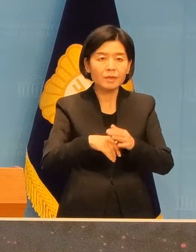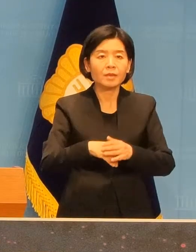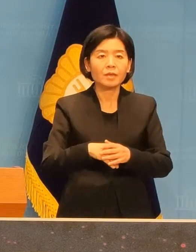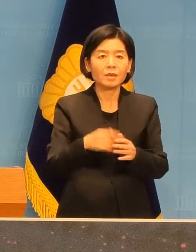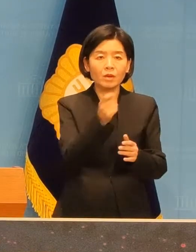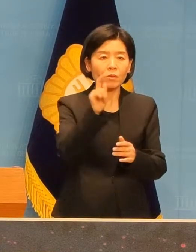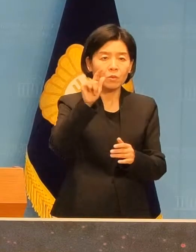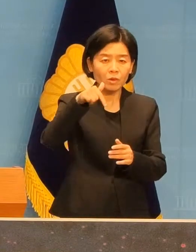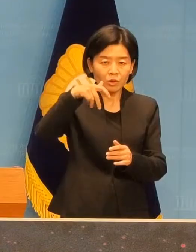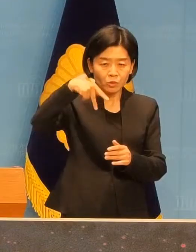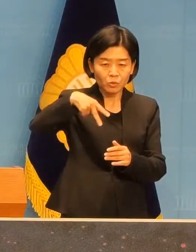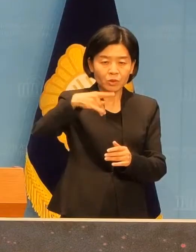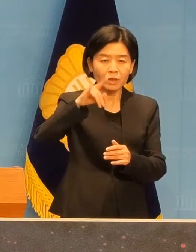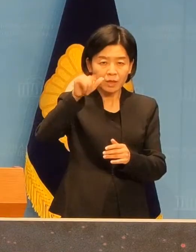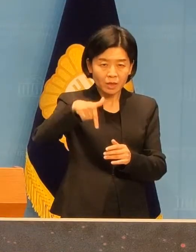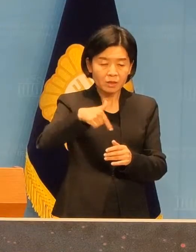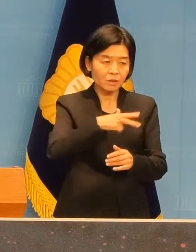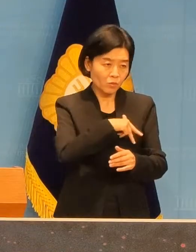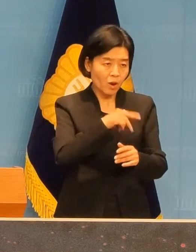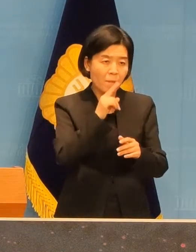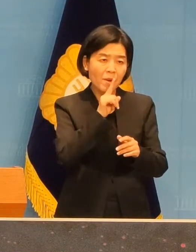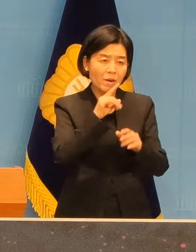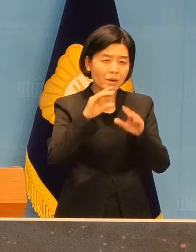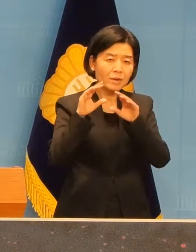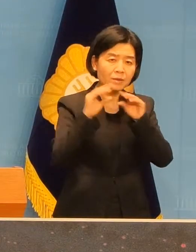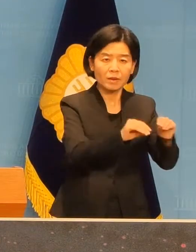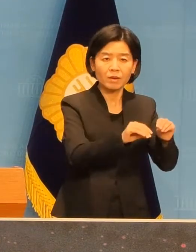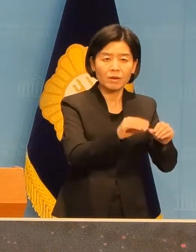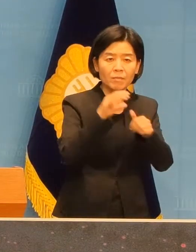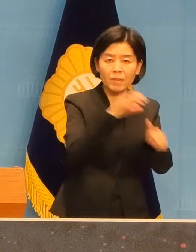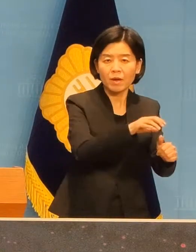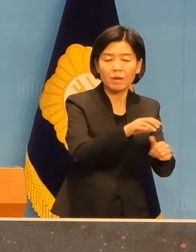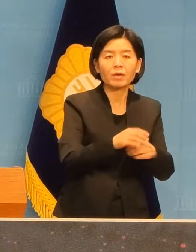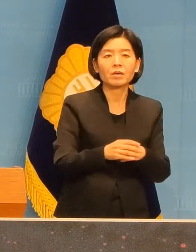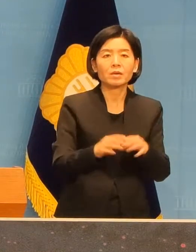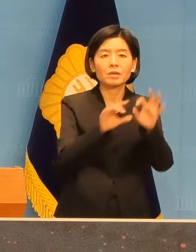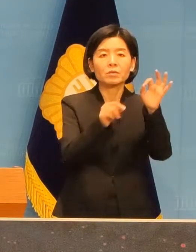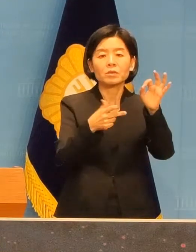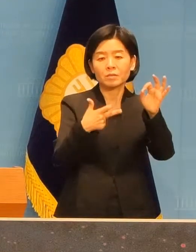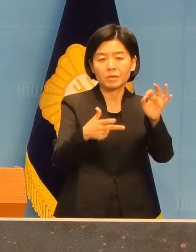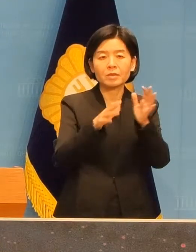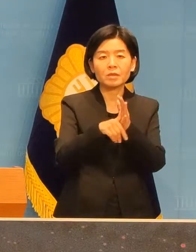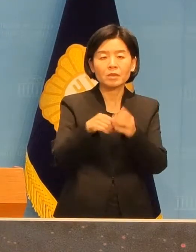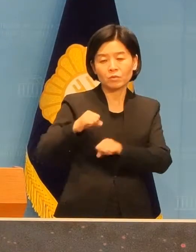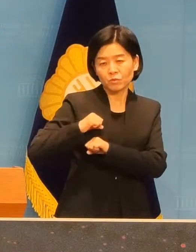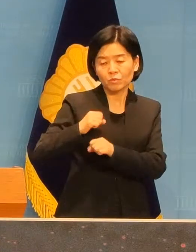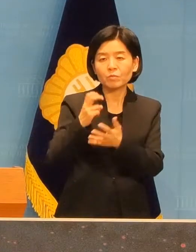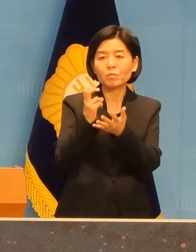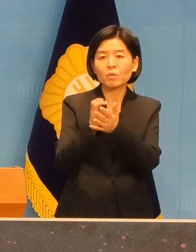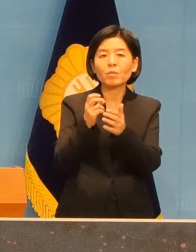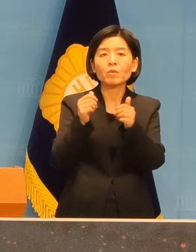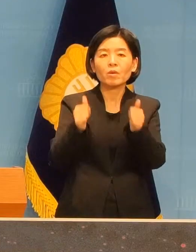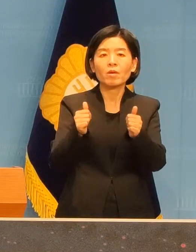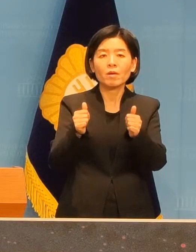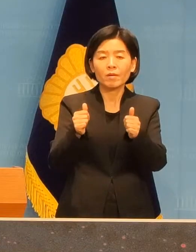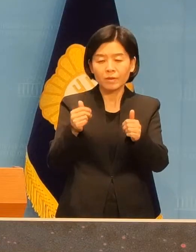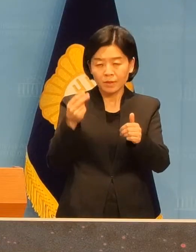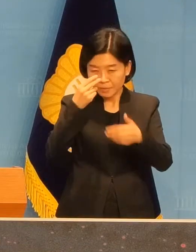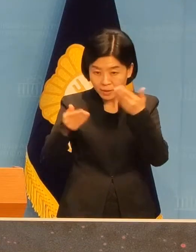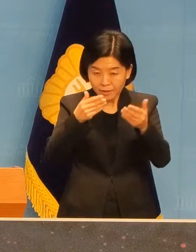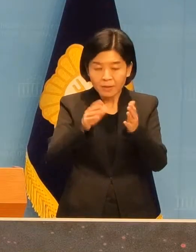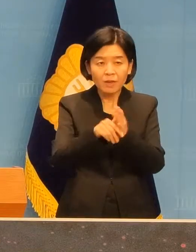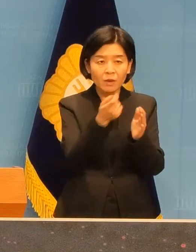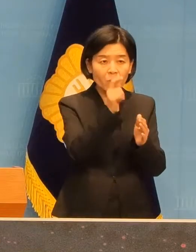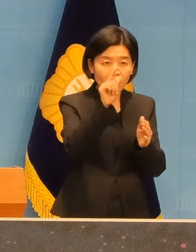곽규택 의원의 발언권을 제한했다. 10월 17일에는 군사법원 국정감사에서 역시 곽규택